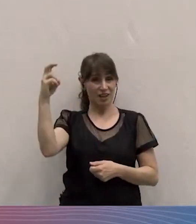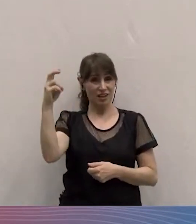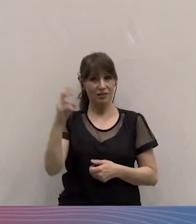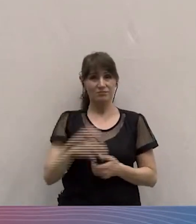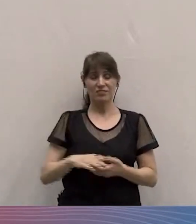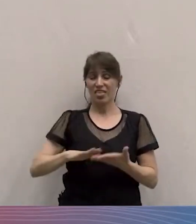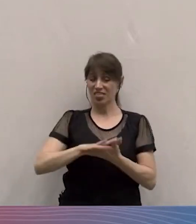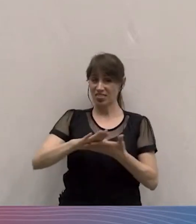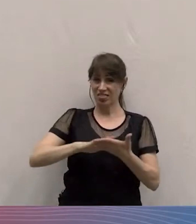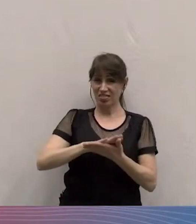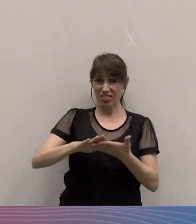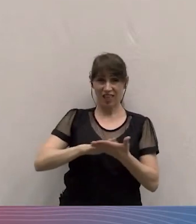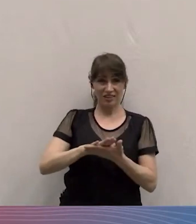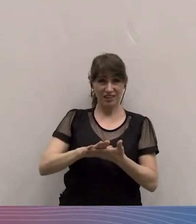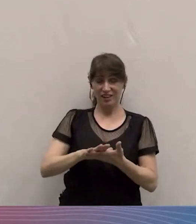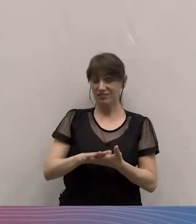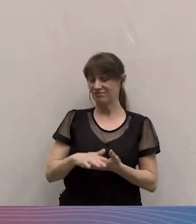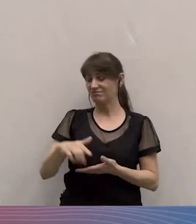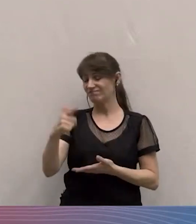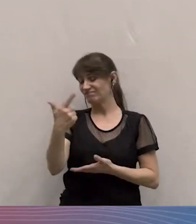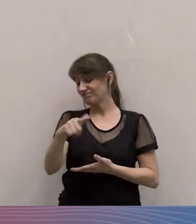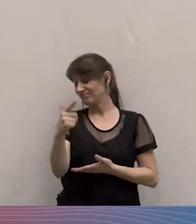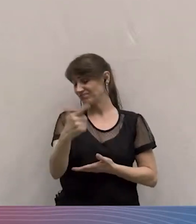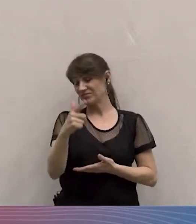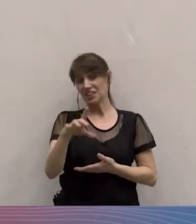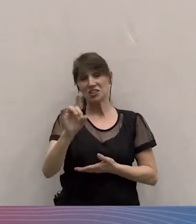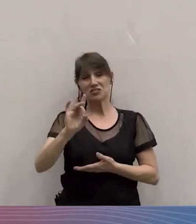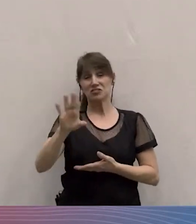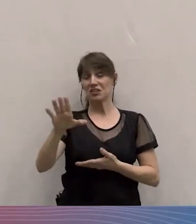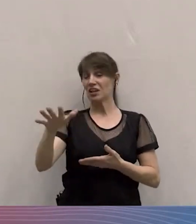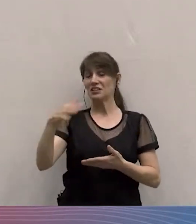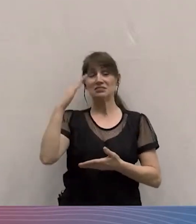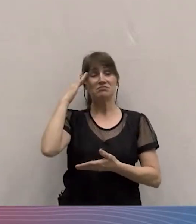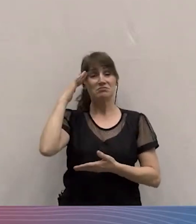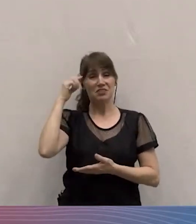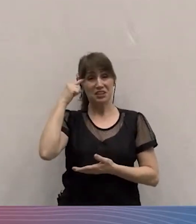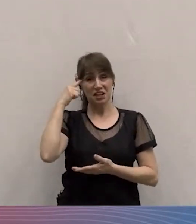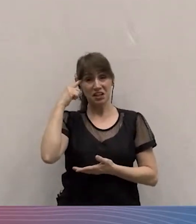Você não tem nada na cabeça, não. Você só tem minhoca na cabeça.